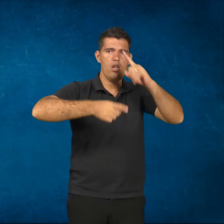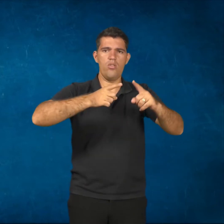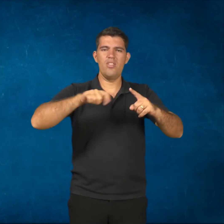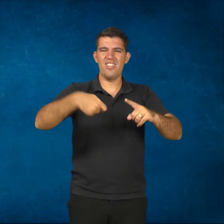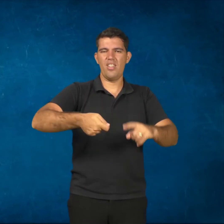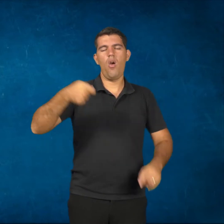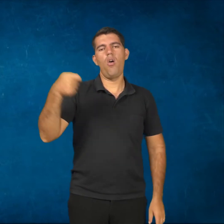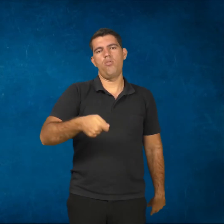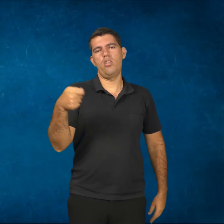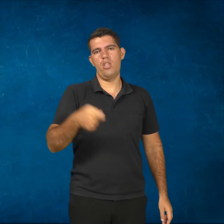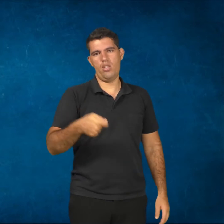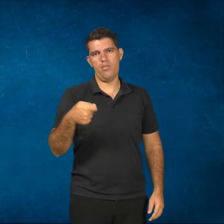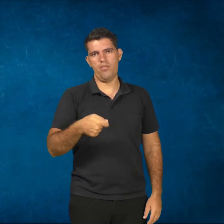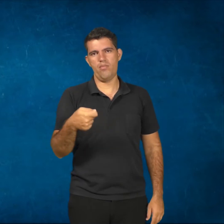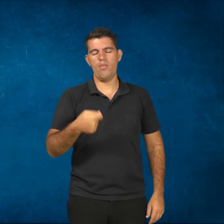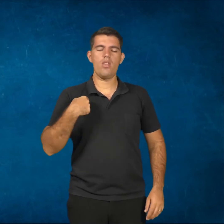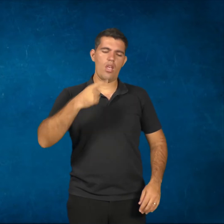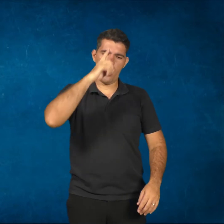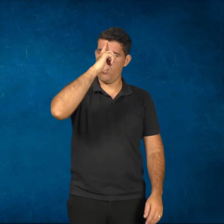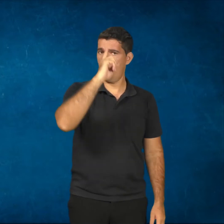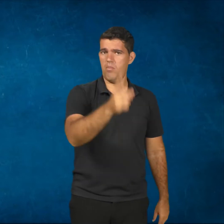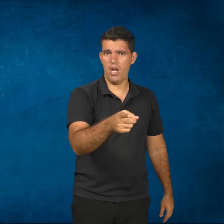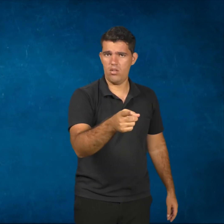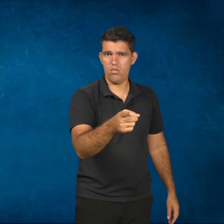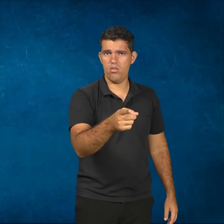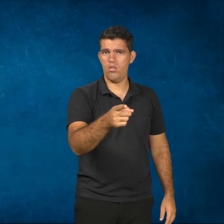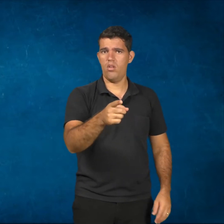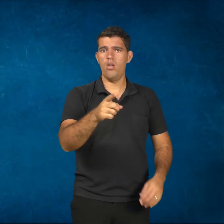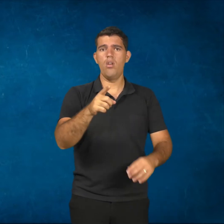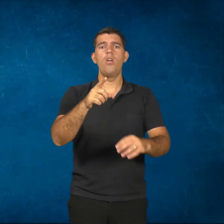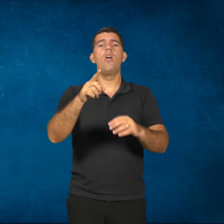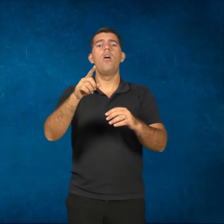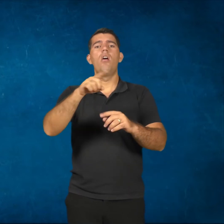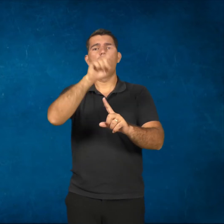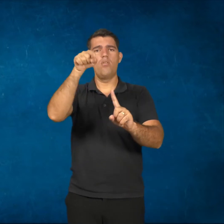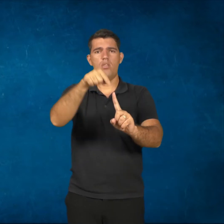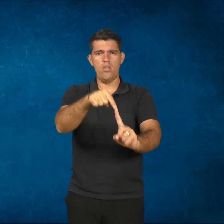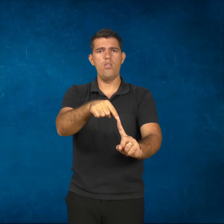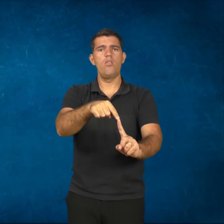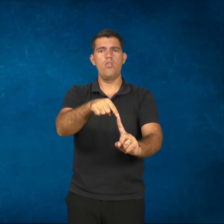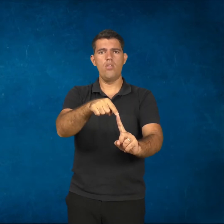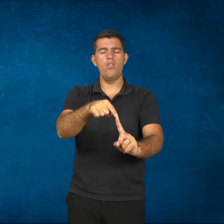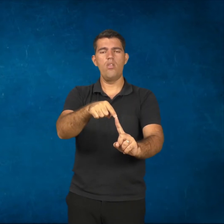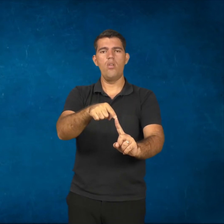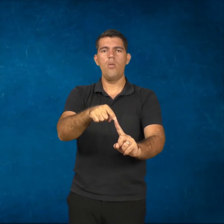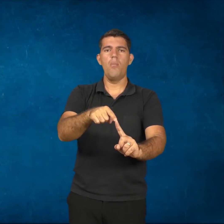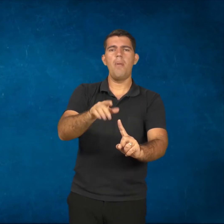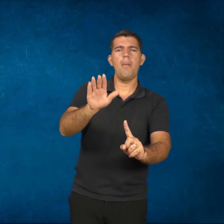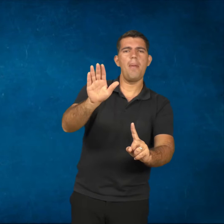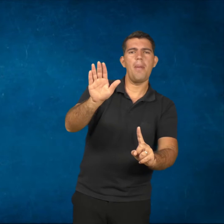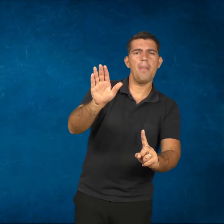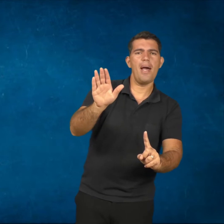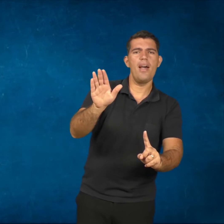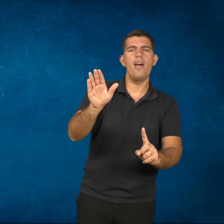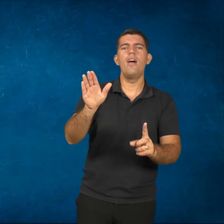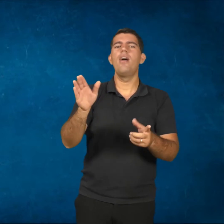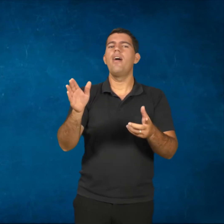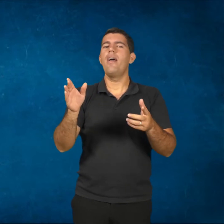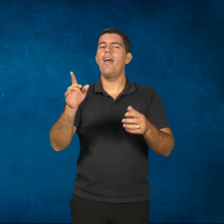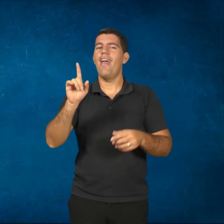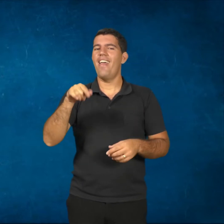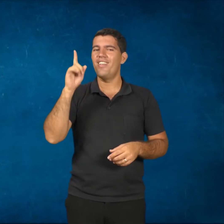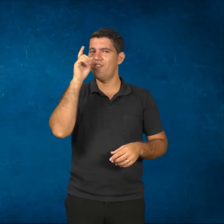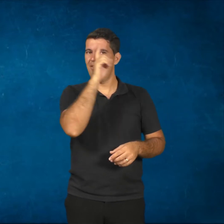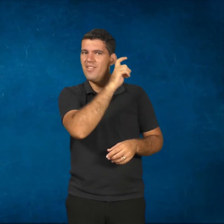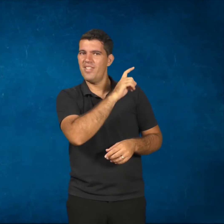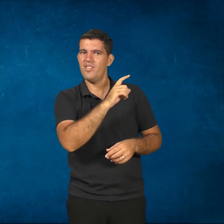a forma autoritária. Eu o domino, reduzo o objeto. Mas ao fazer isso, é um